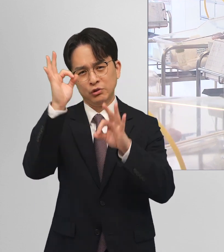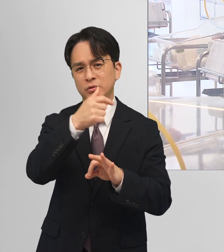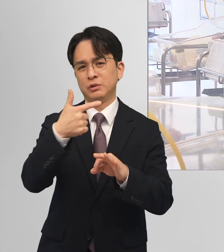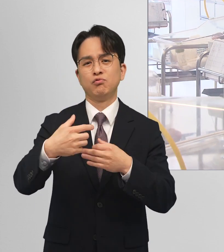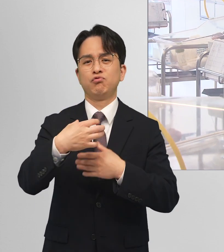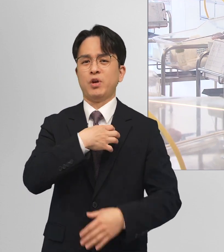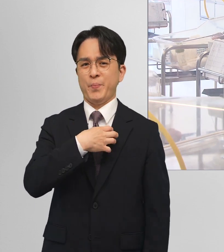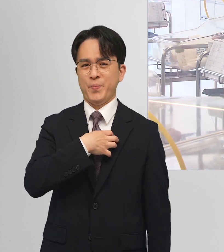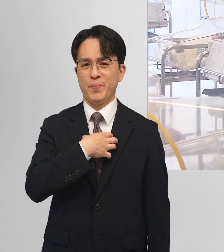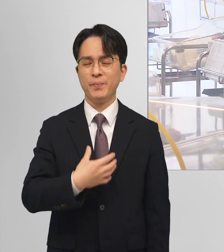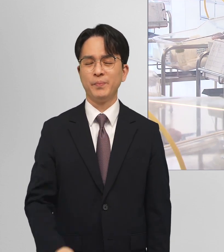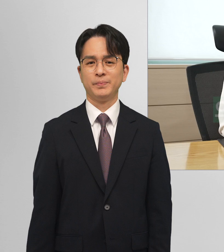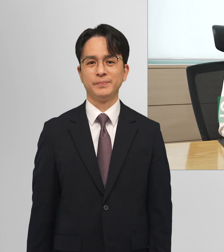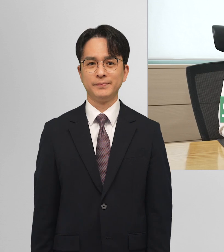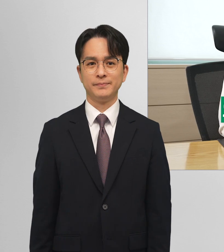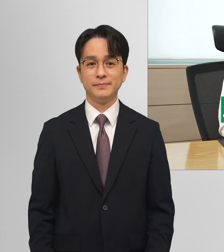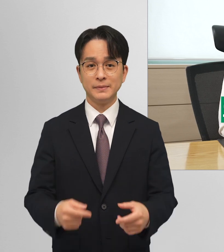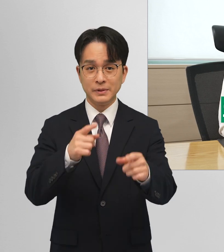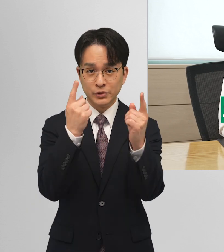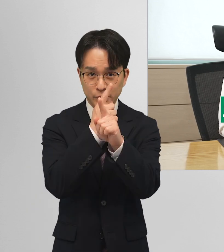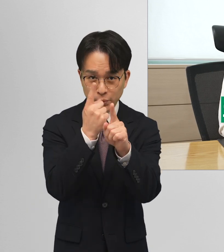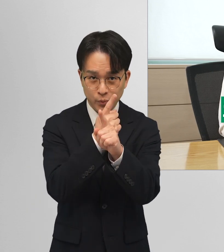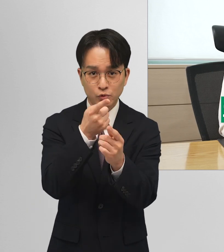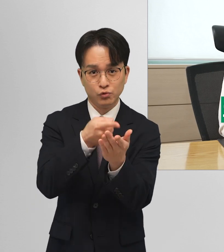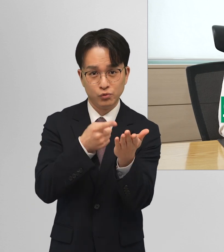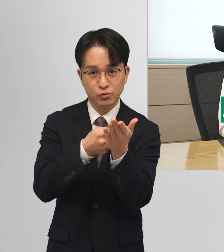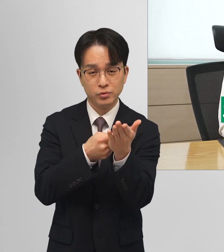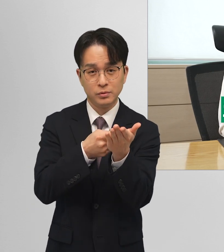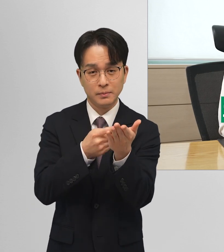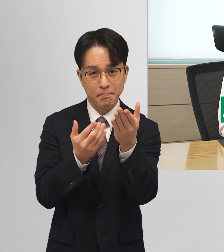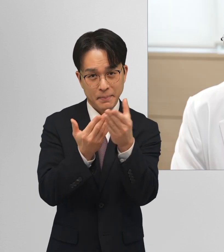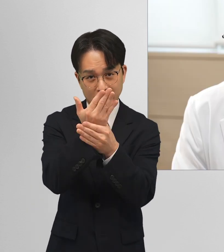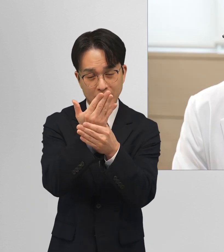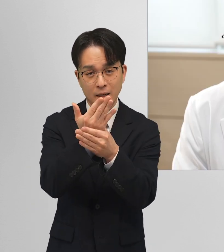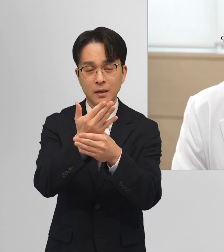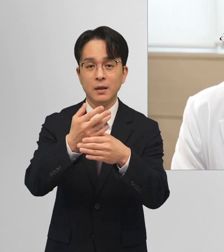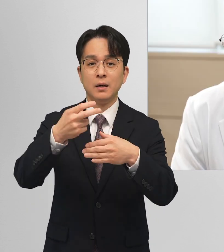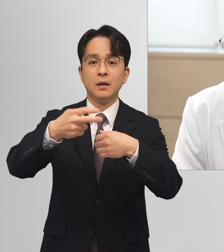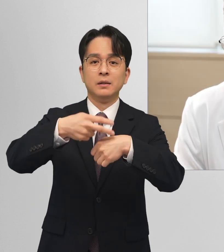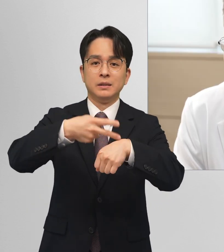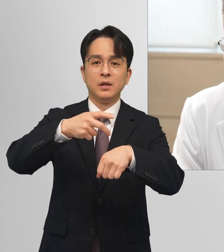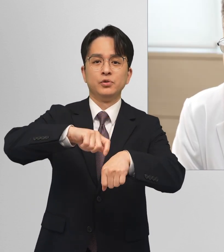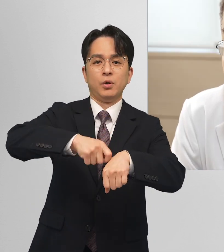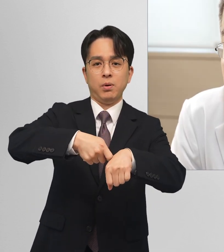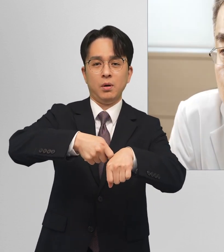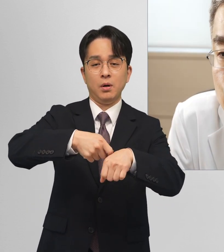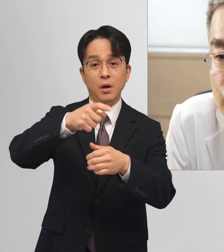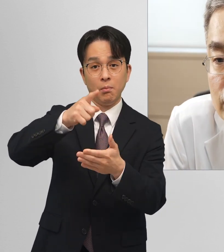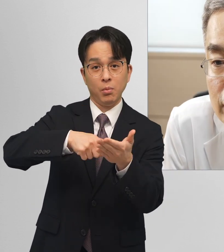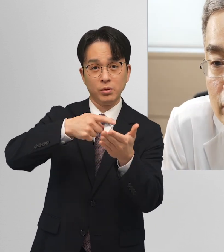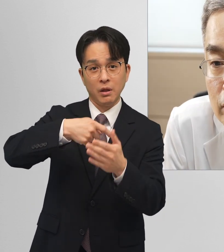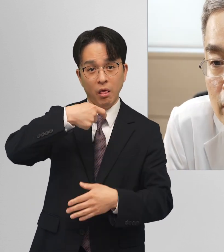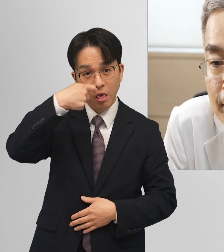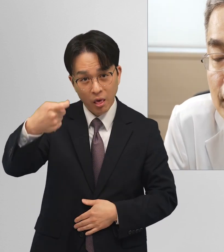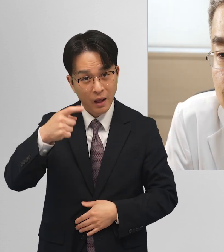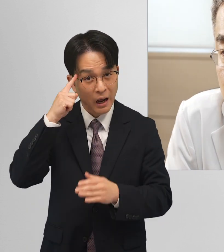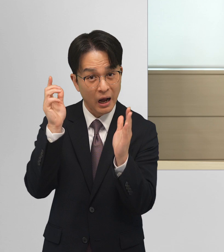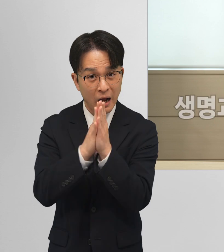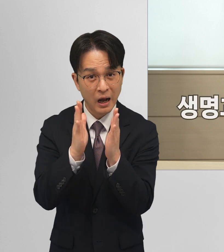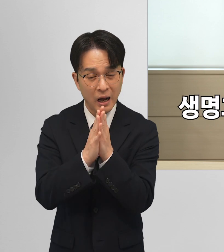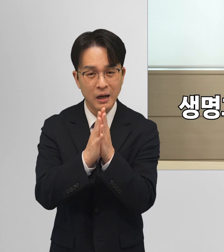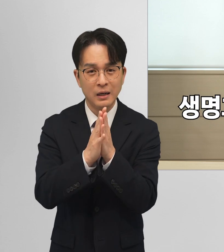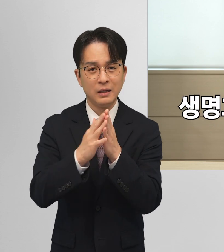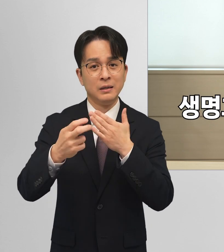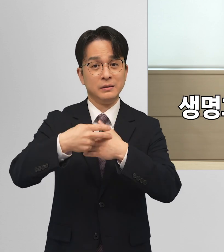어려움과 위험도가 있습니다. 의료사고가 이런 과들에 집중되어 있는데 그냥 의료사고의 위험도에 노출시킨다고